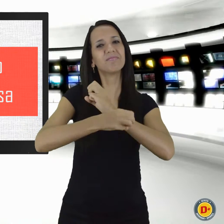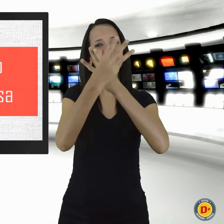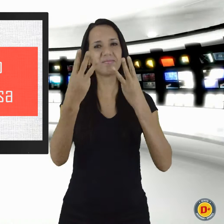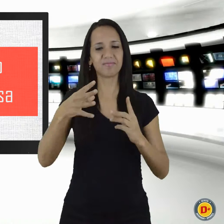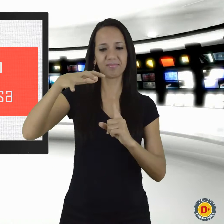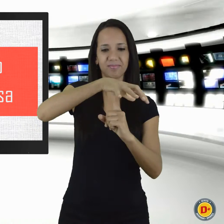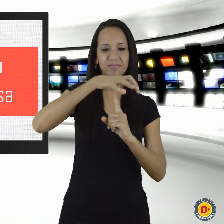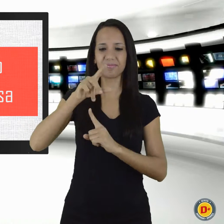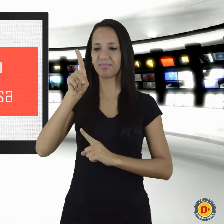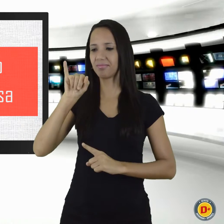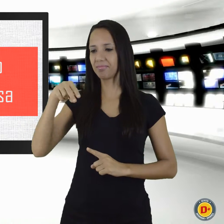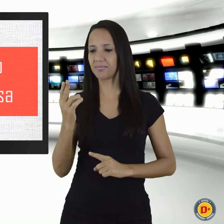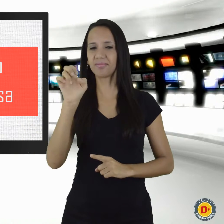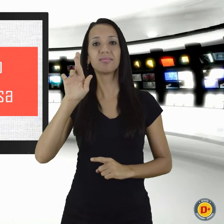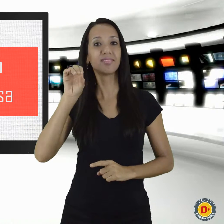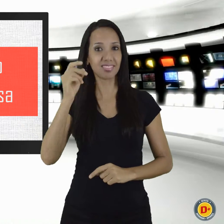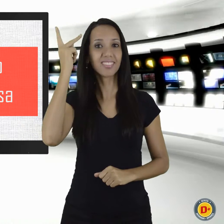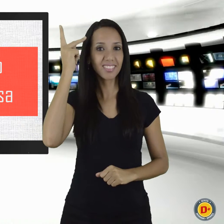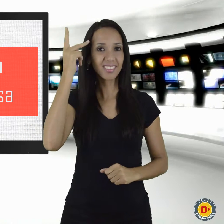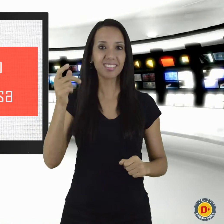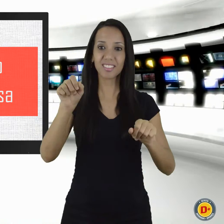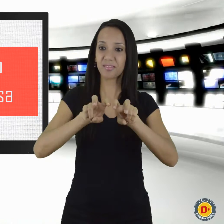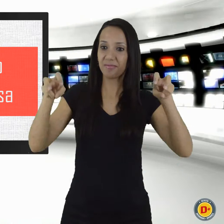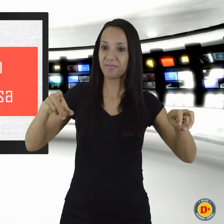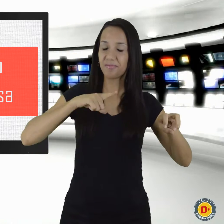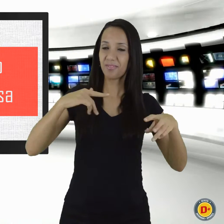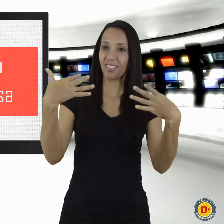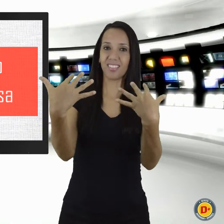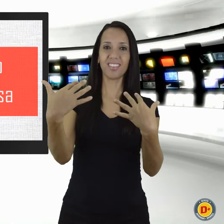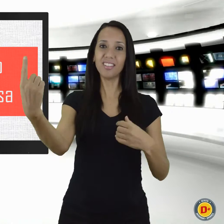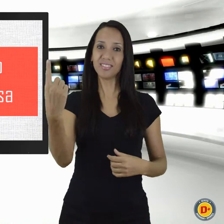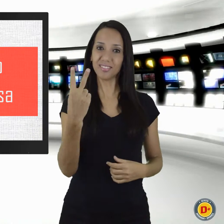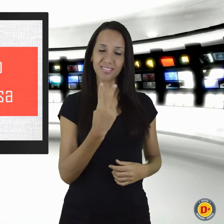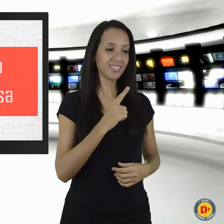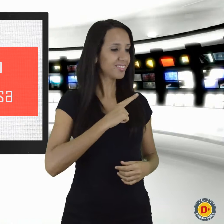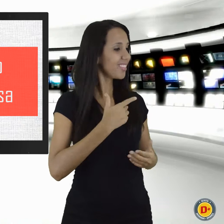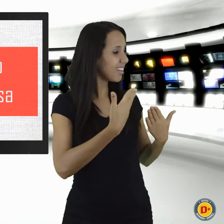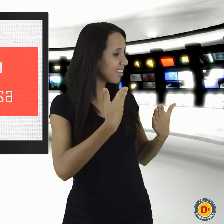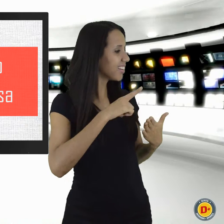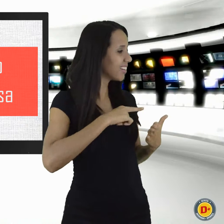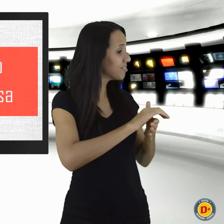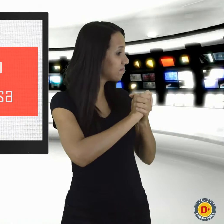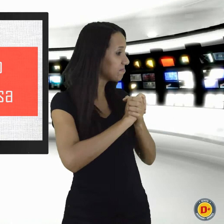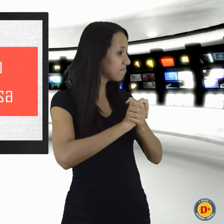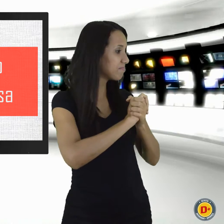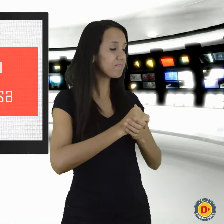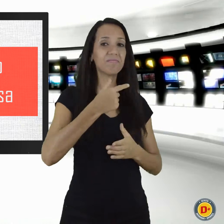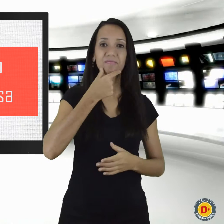show. Quando acabou, eles vieram conversar comigo e me elogiaram. E o rapaz estendeu a mão para me cumprimentar. Quando ele viu que eu não